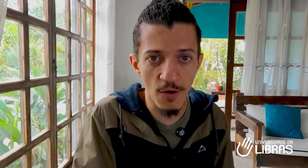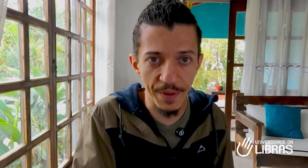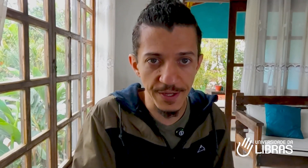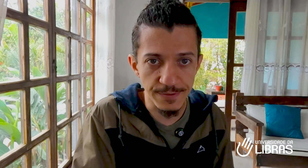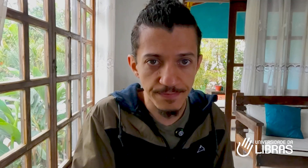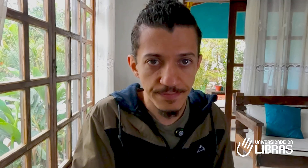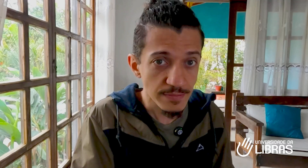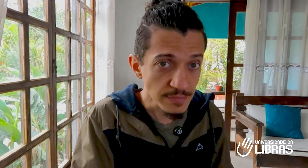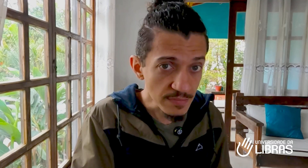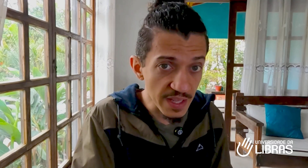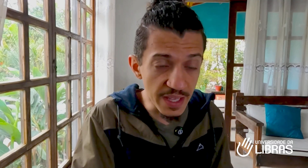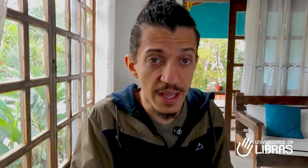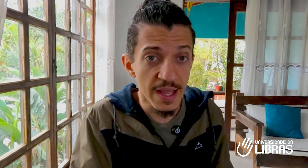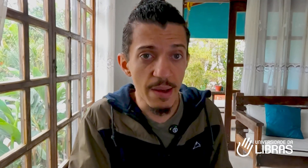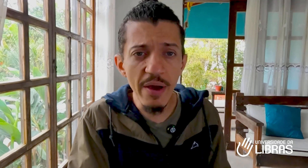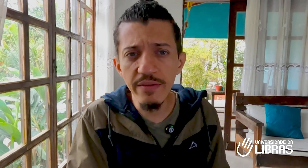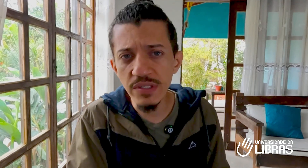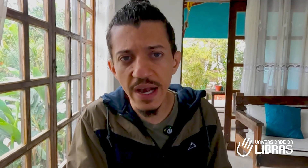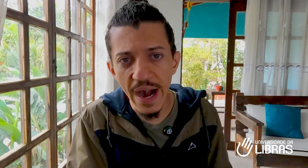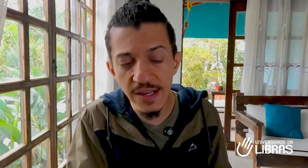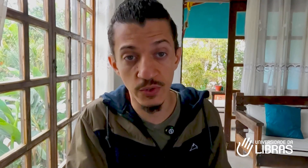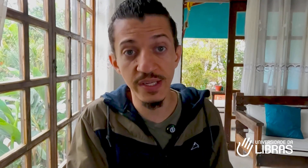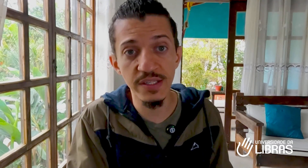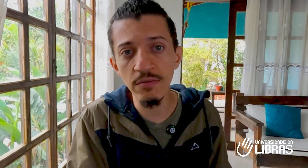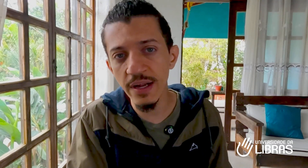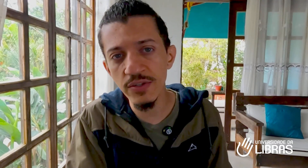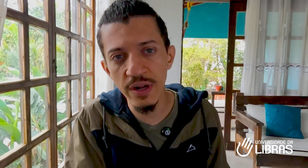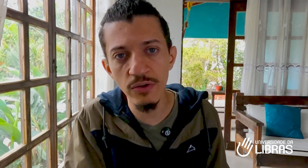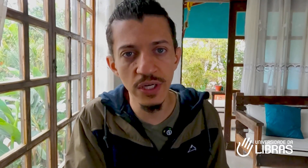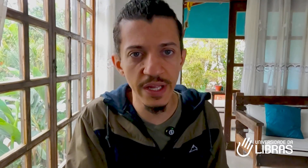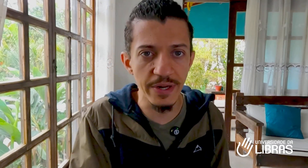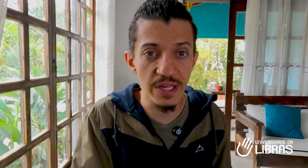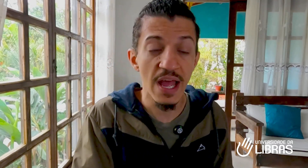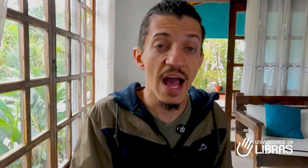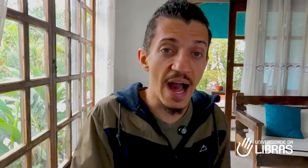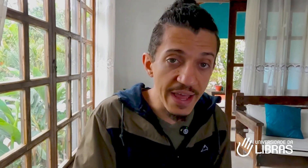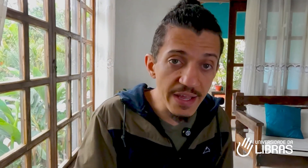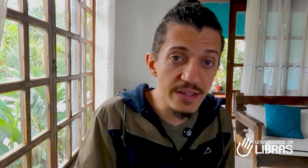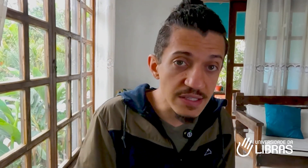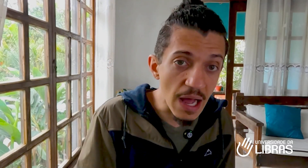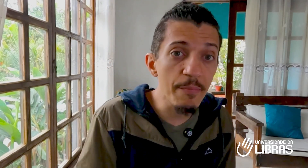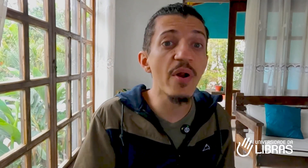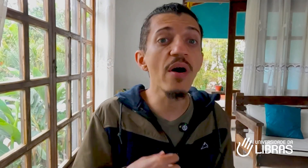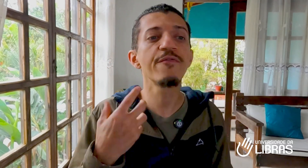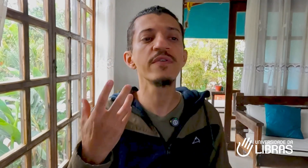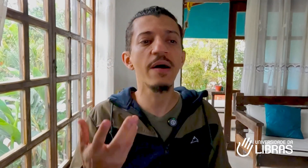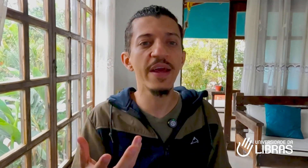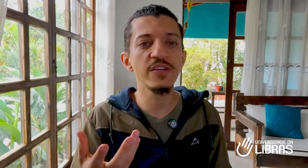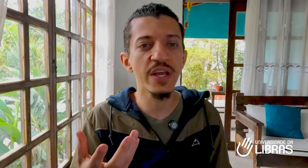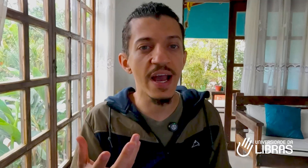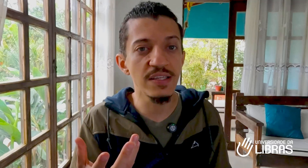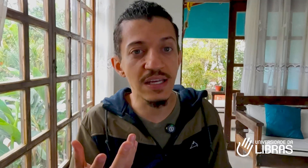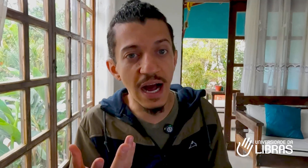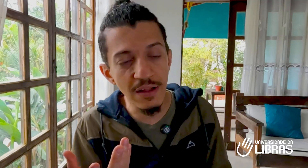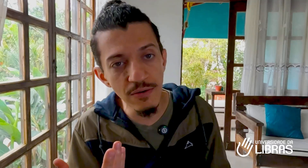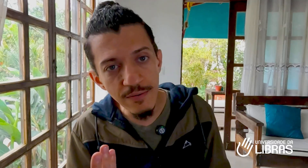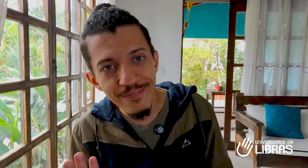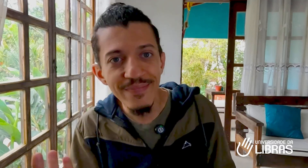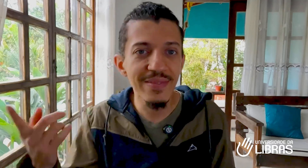realmente. E, na maioria dos casos, o ensino tradicional de Libras ainda está profundamente enraizado na